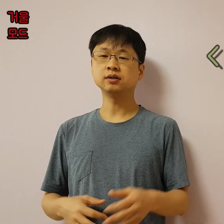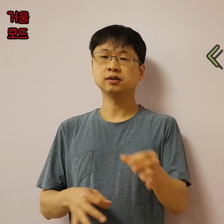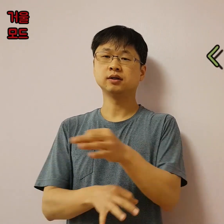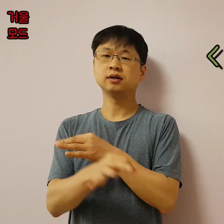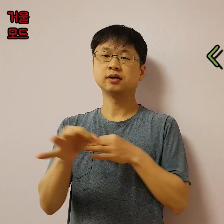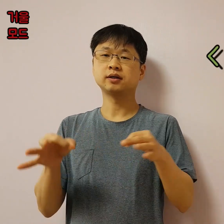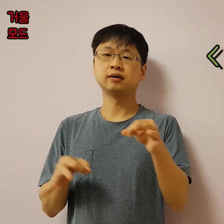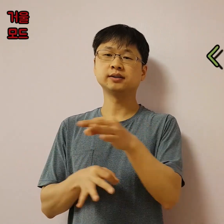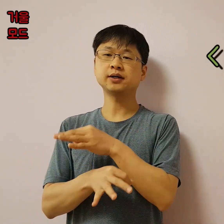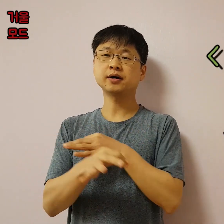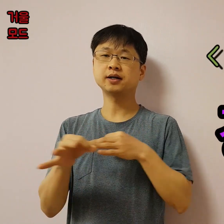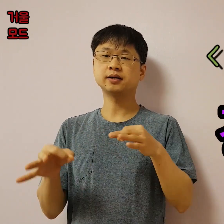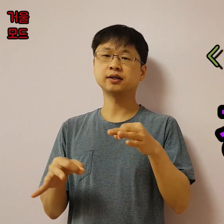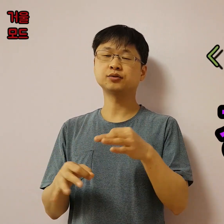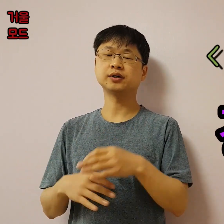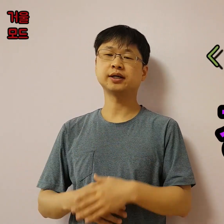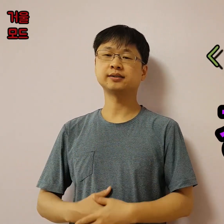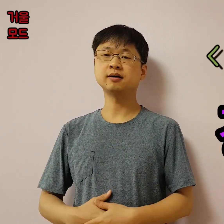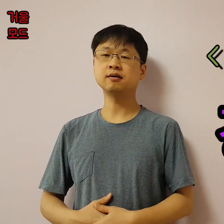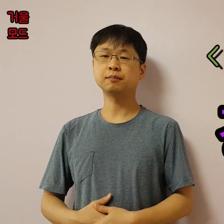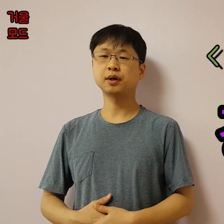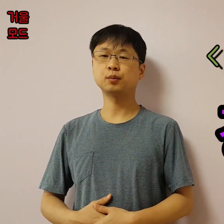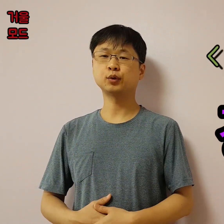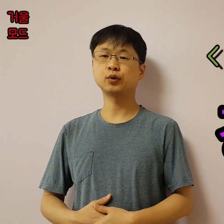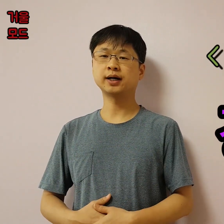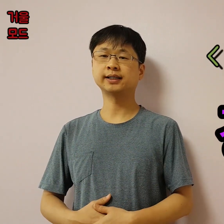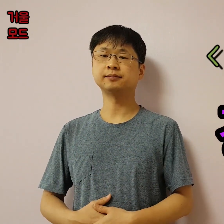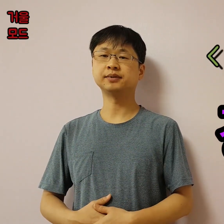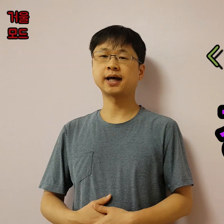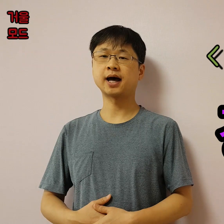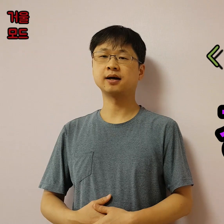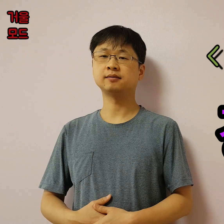오늘은 경제와 관련된 수어에 대해서 배워보도록 하겠습니다.